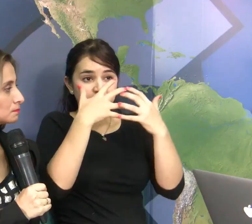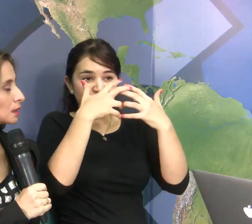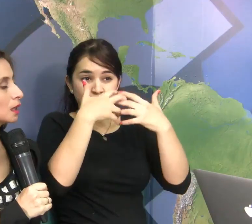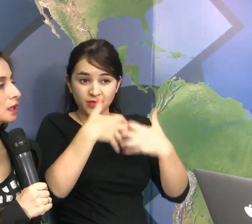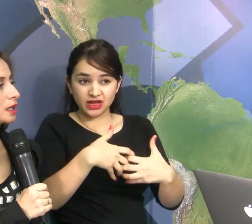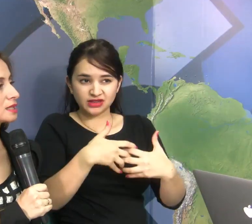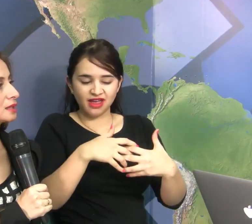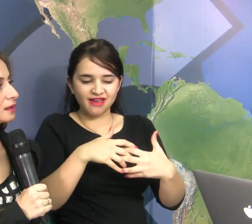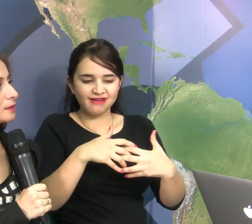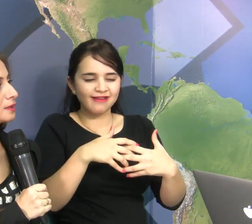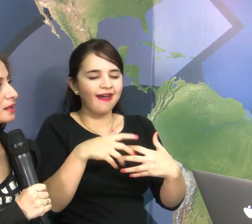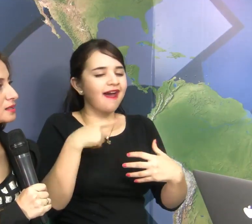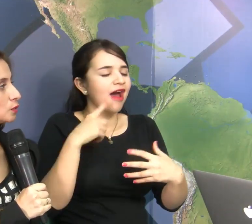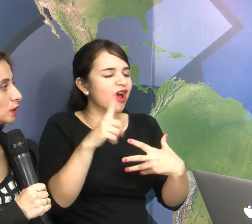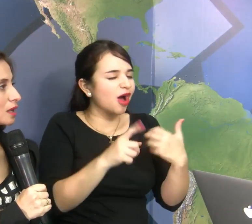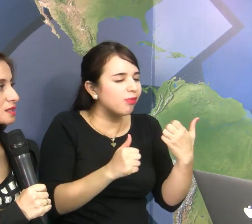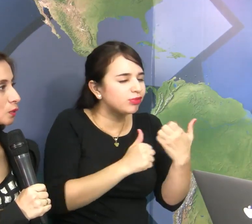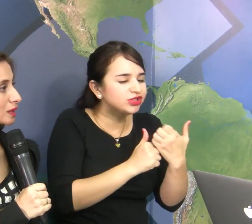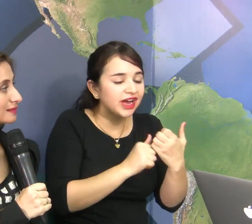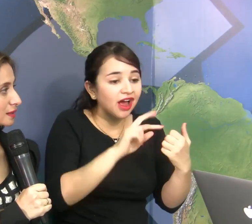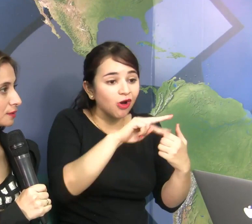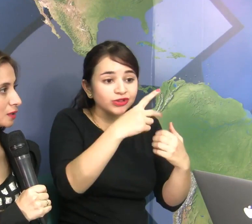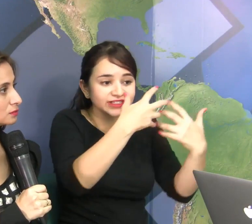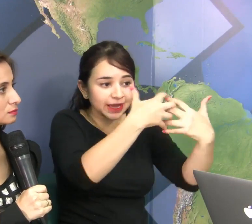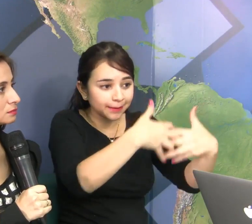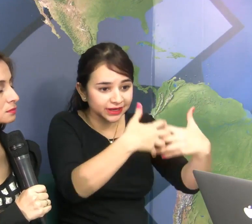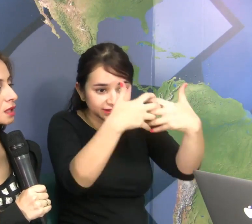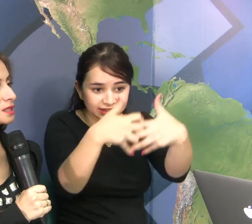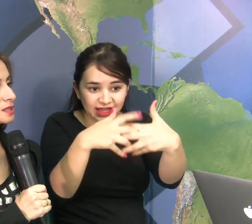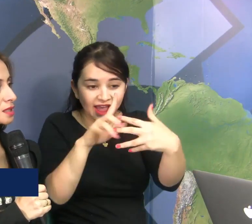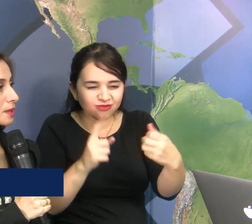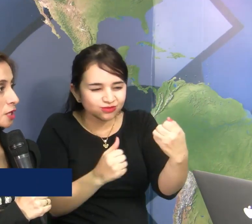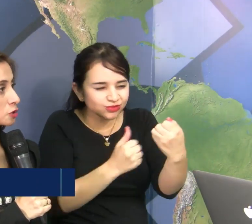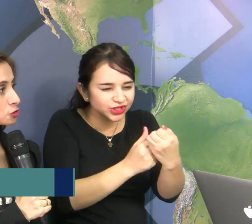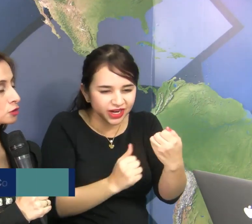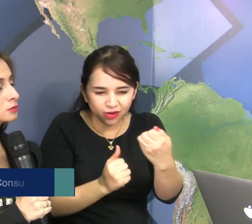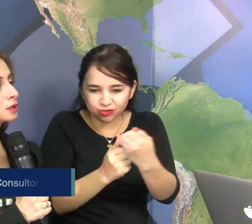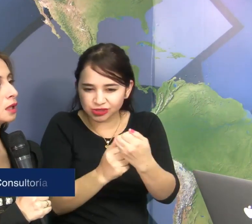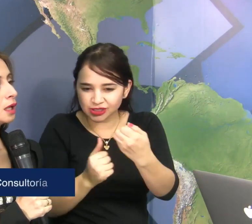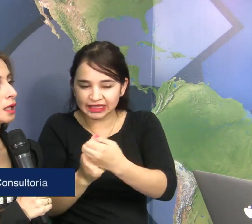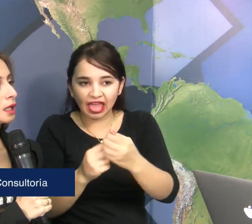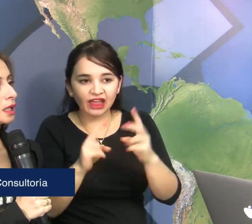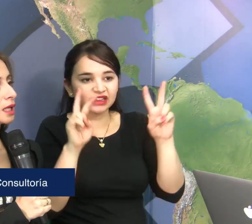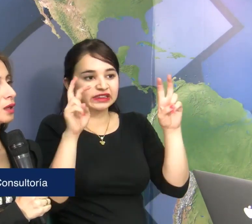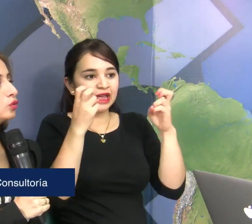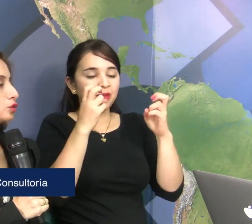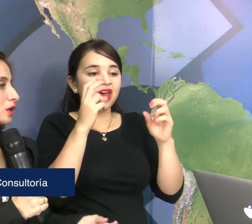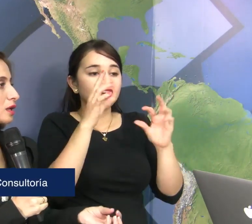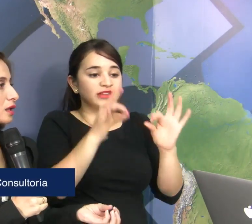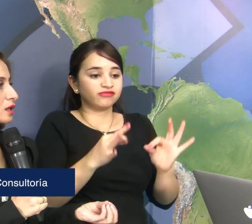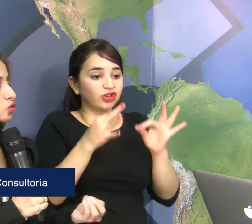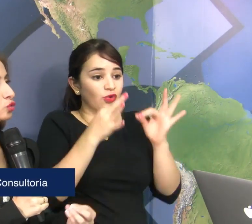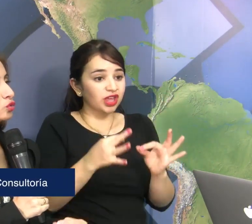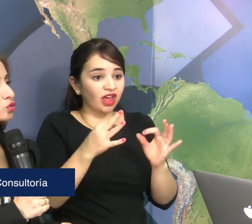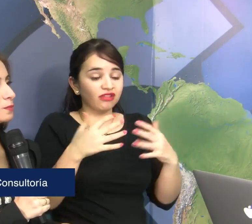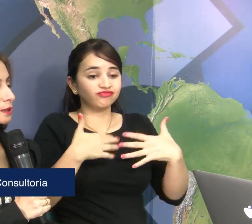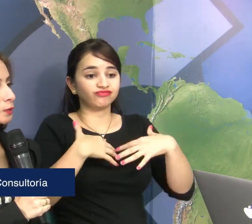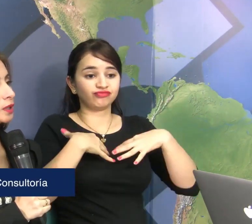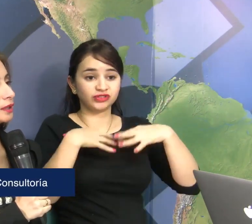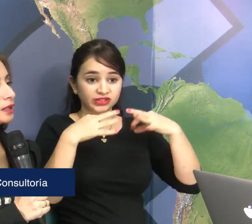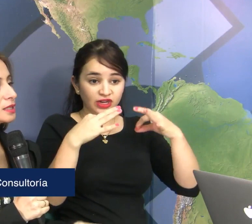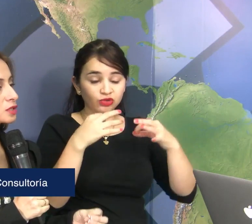norma, que es el tema de seguridad y salud en el trabajo, el sistema de gestión, que una de